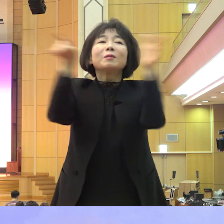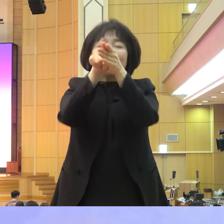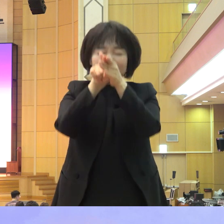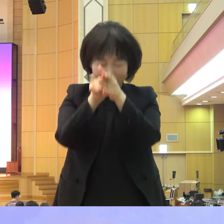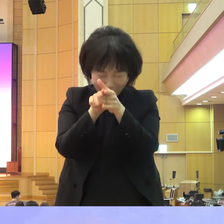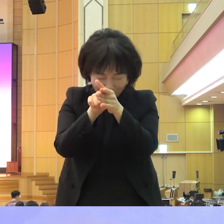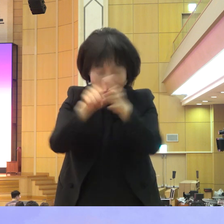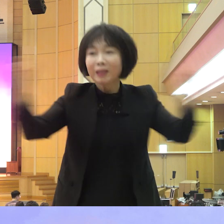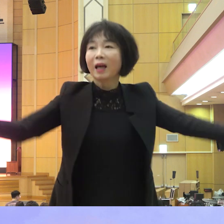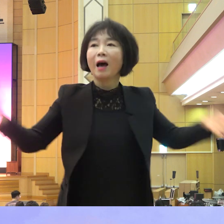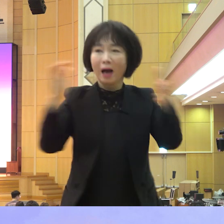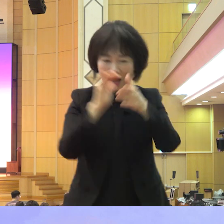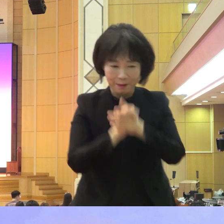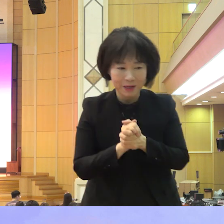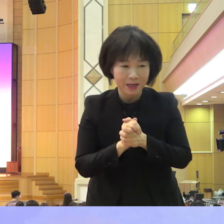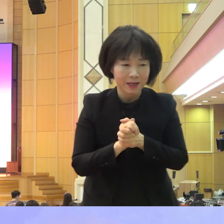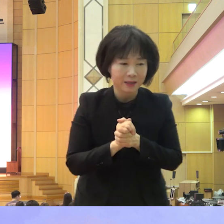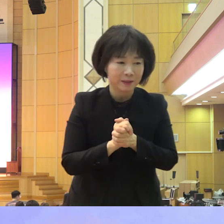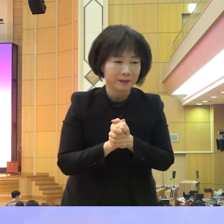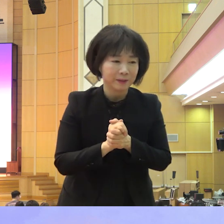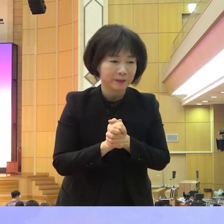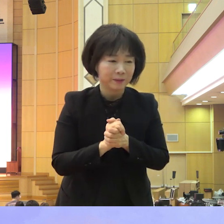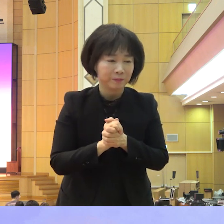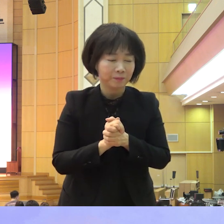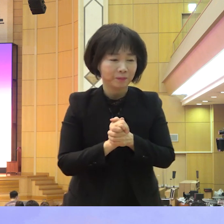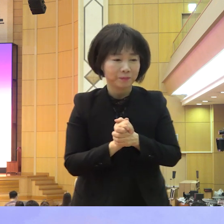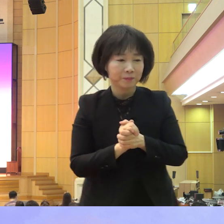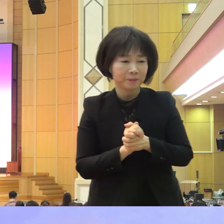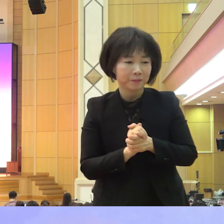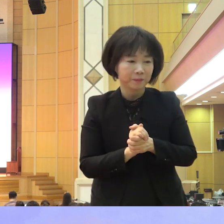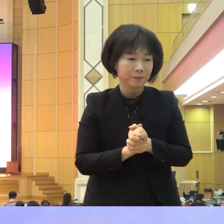것을 믿사옵나이다. 아멘.